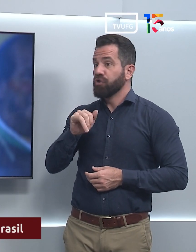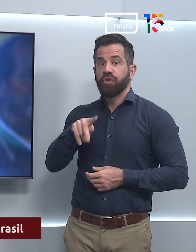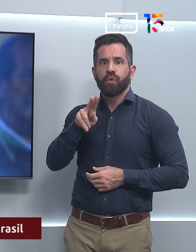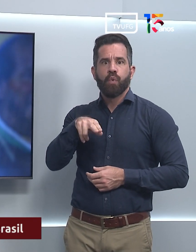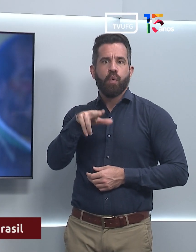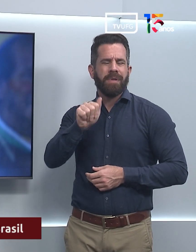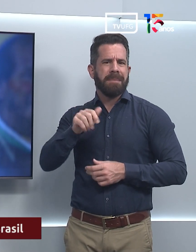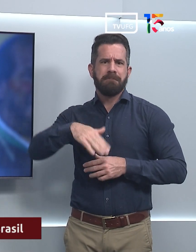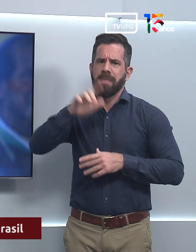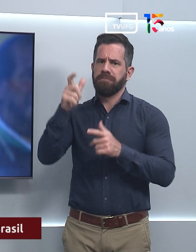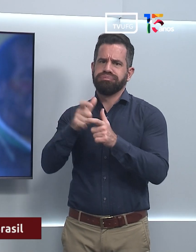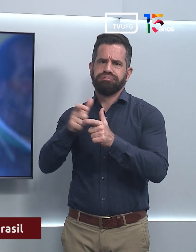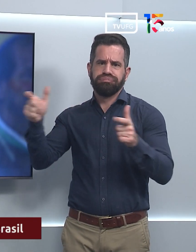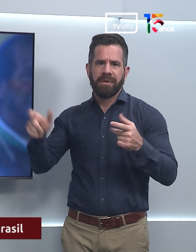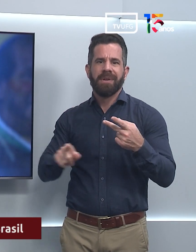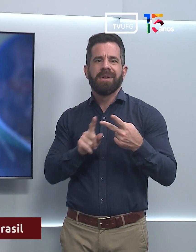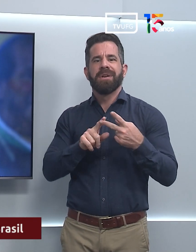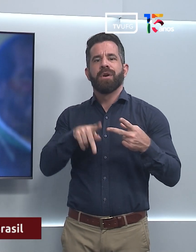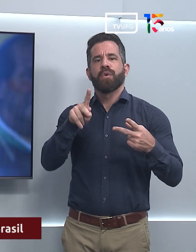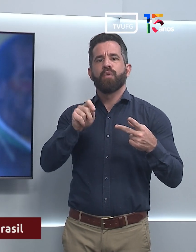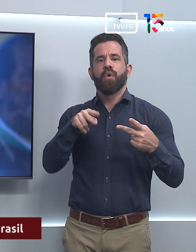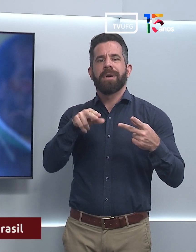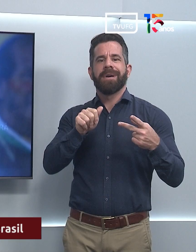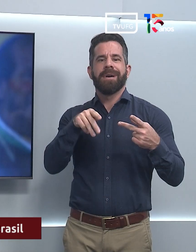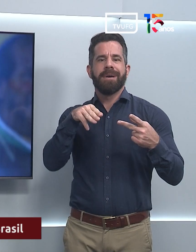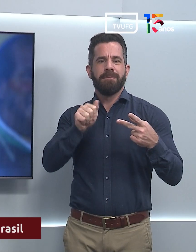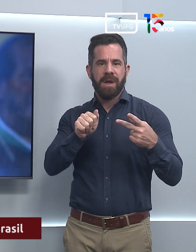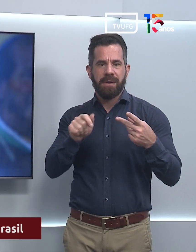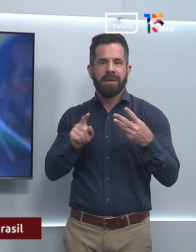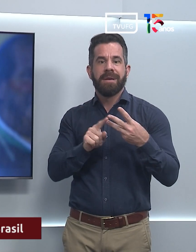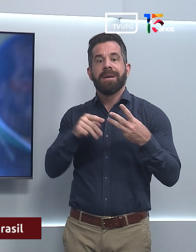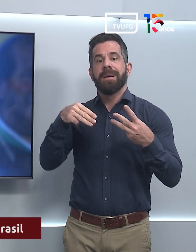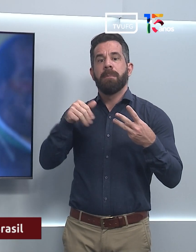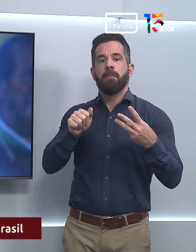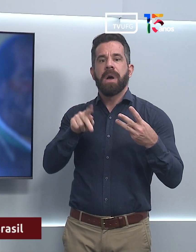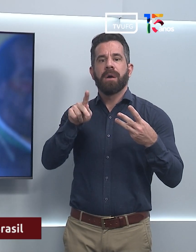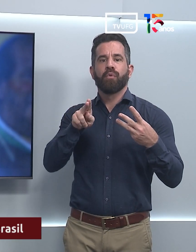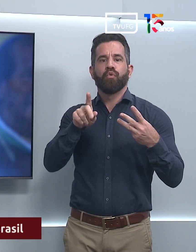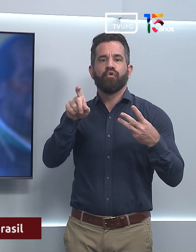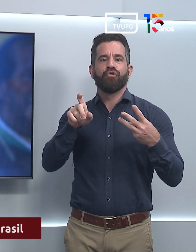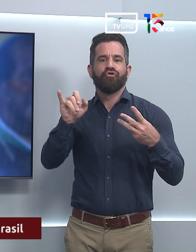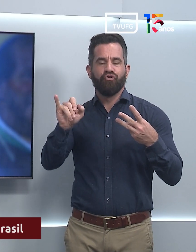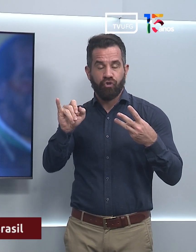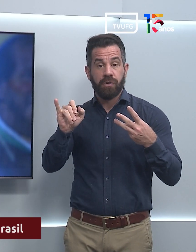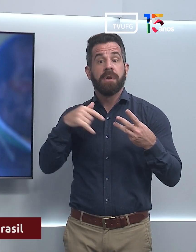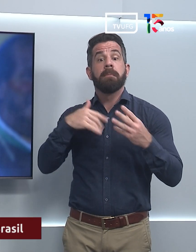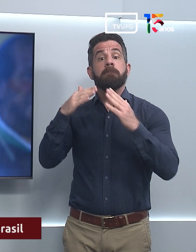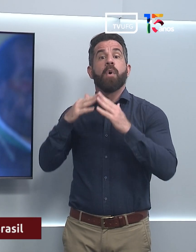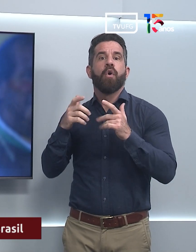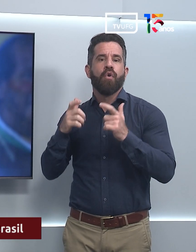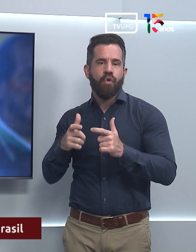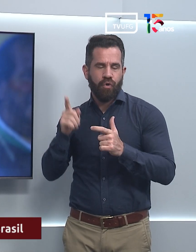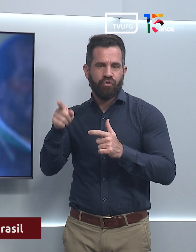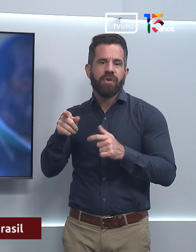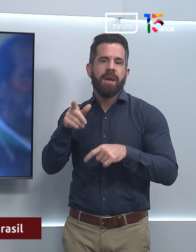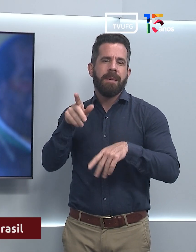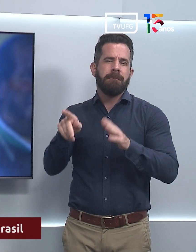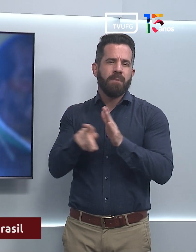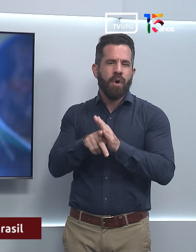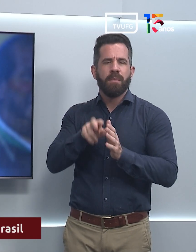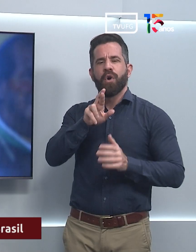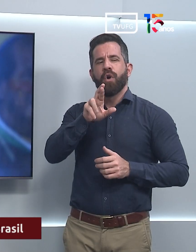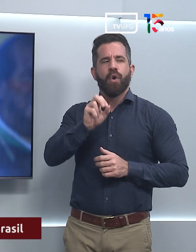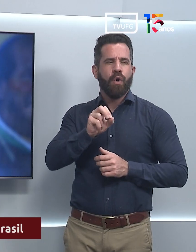seguidos pelos Cocama e os Macuxi, que vivem principalmente nos estados de Roraima, Amazonas e